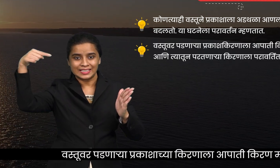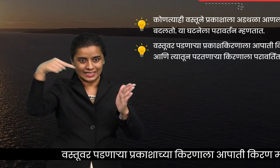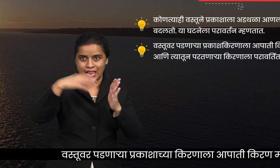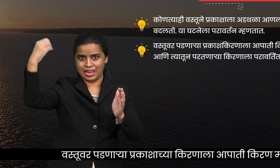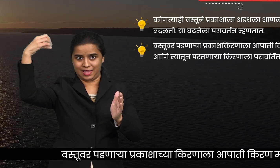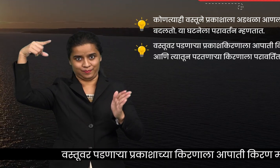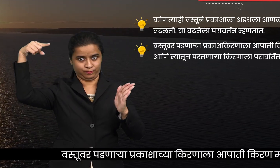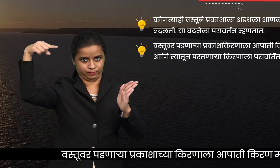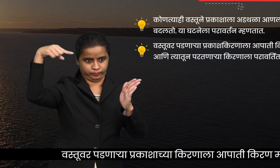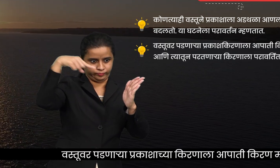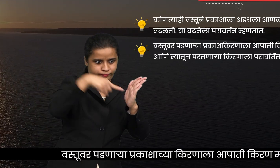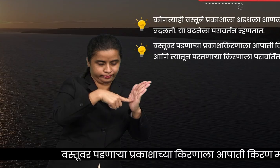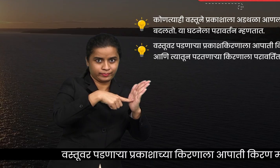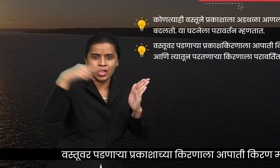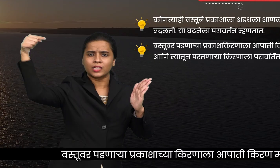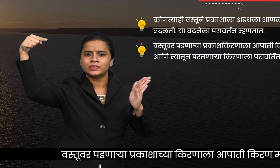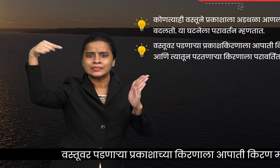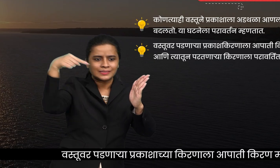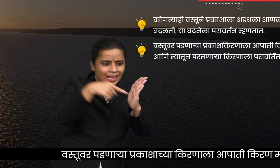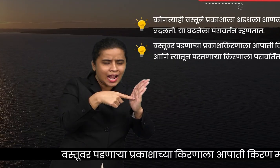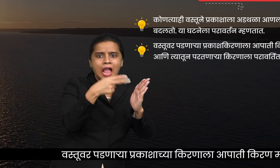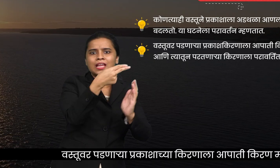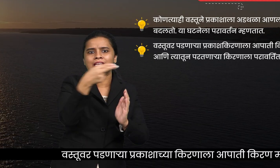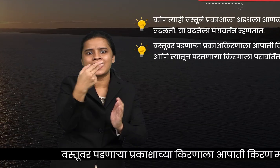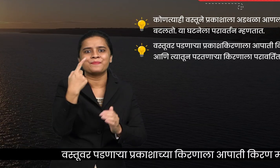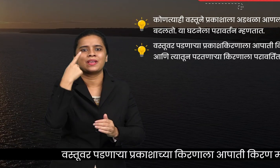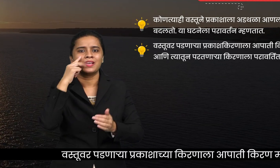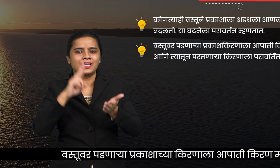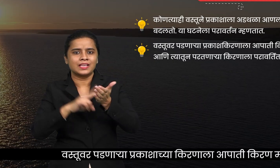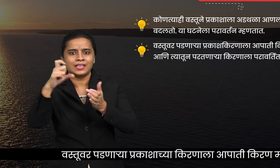वस्तूवर पडणाऱ्या प्रकाशाच्या किरणाला आपाती किरण म्हणतात